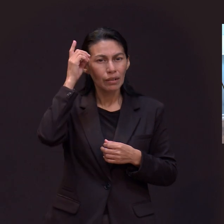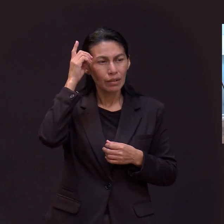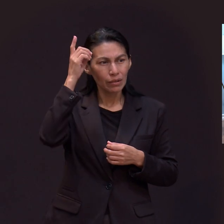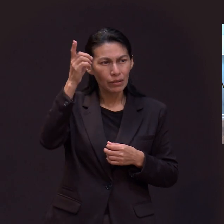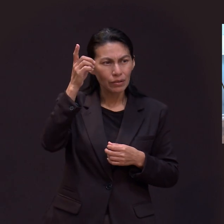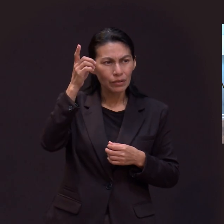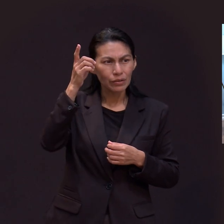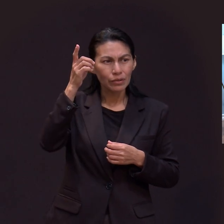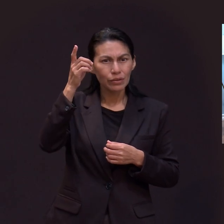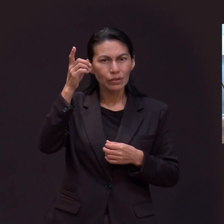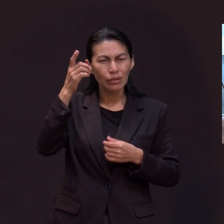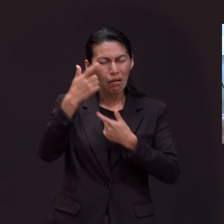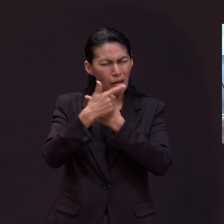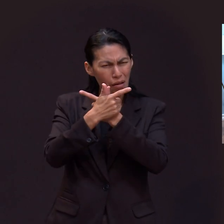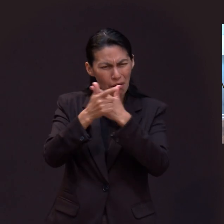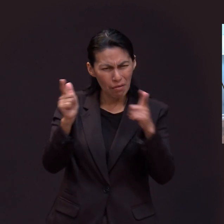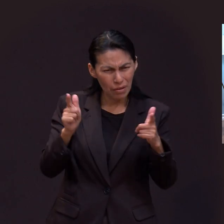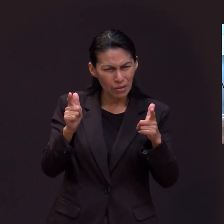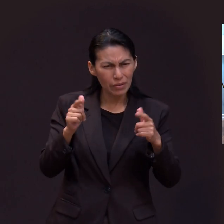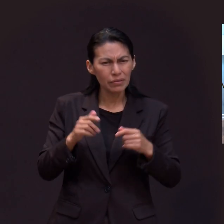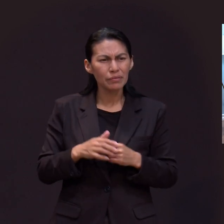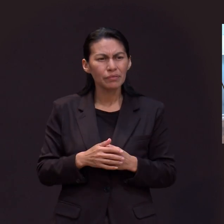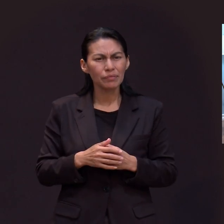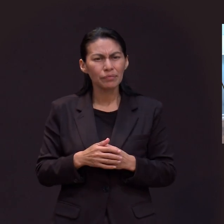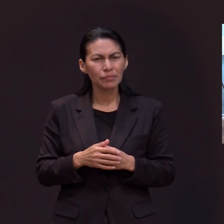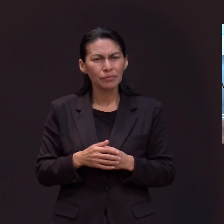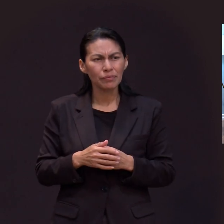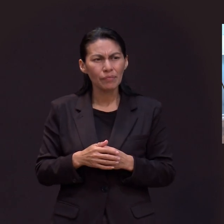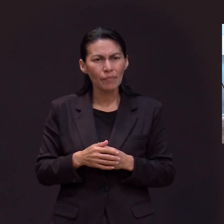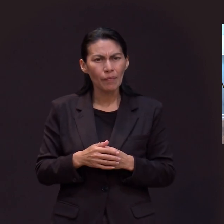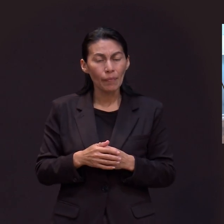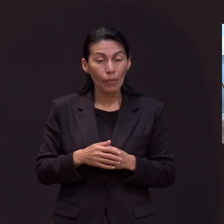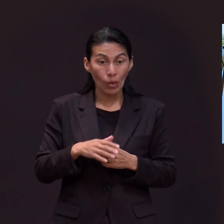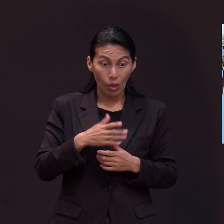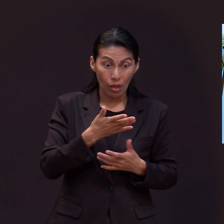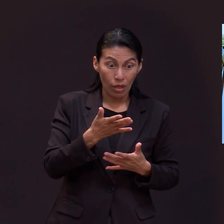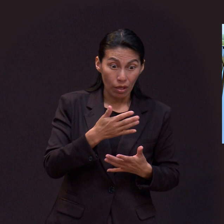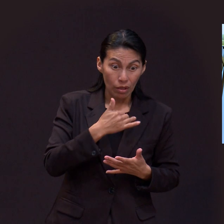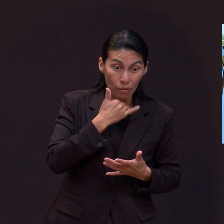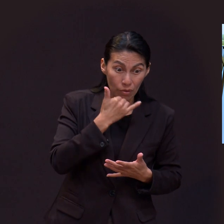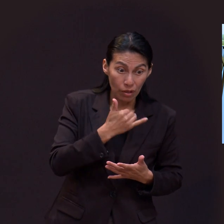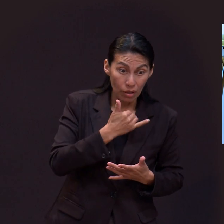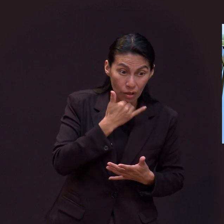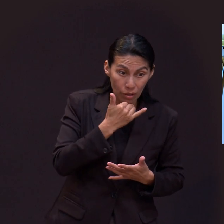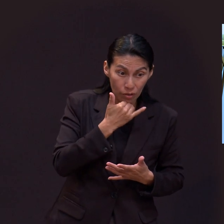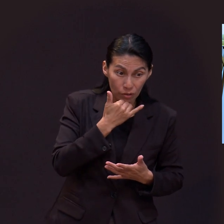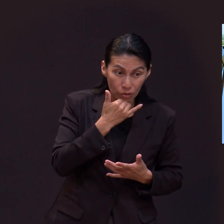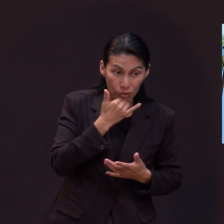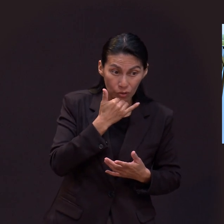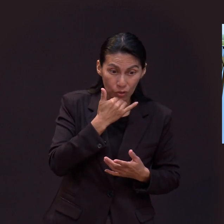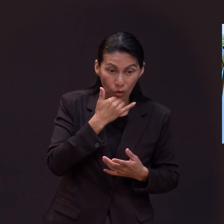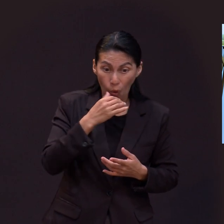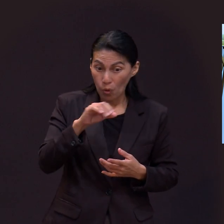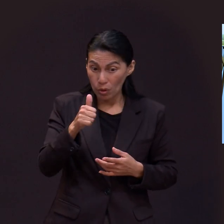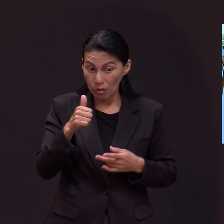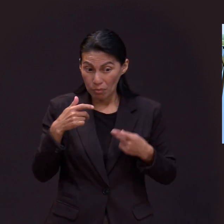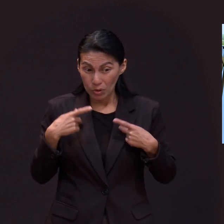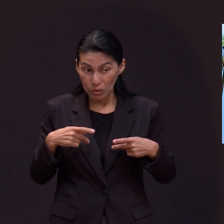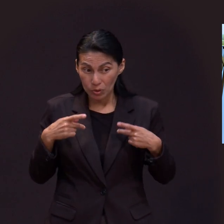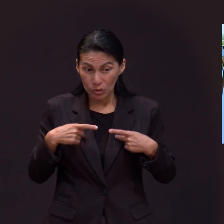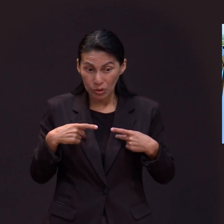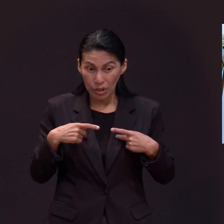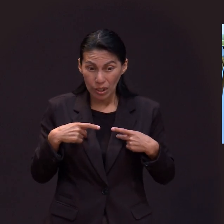pues que dios a su liberación si hubo una confusión de parte de la justicia que tiene